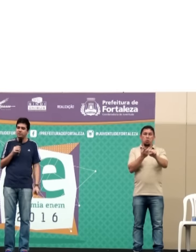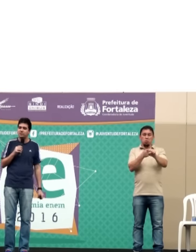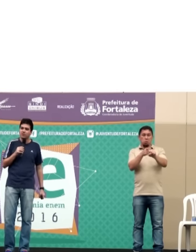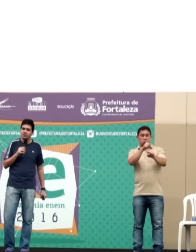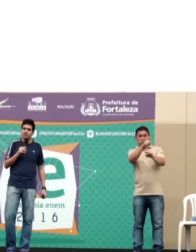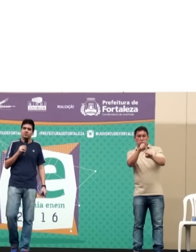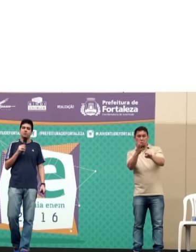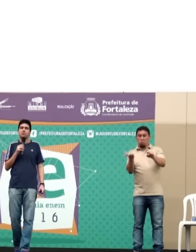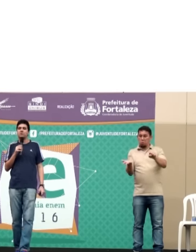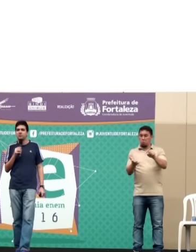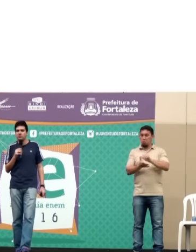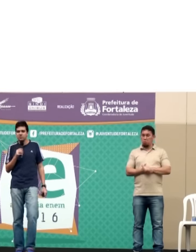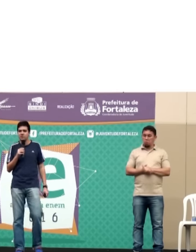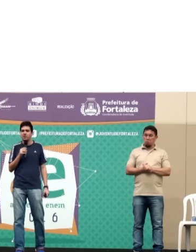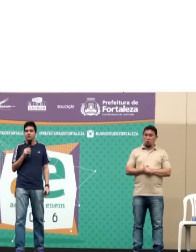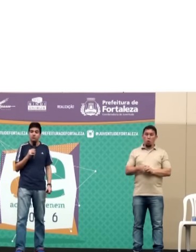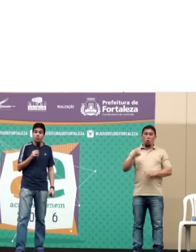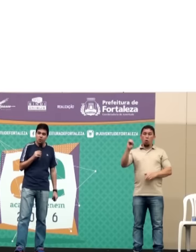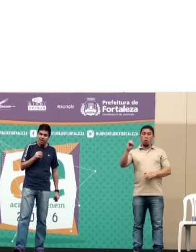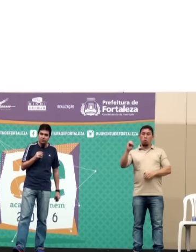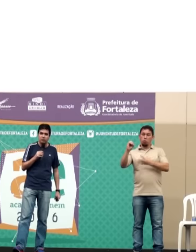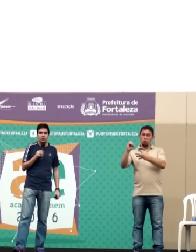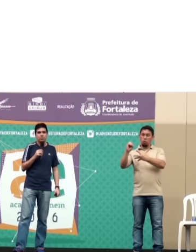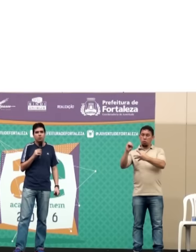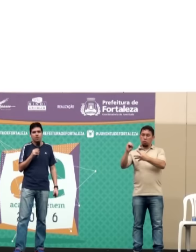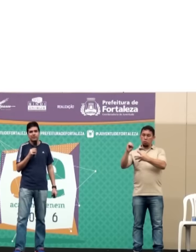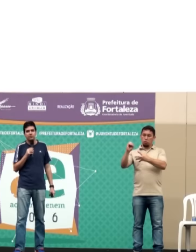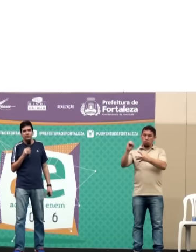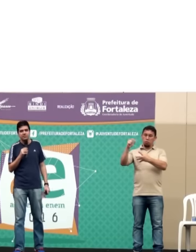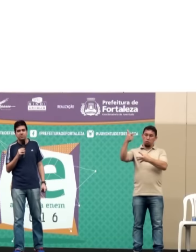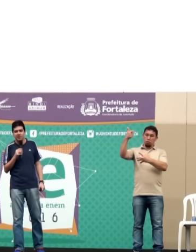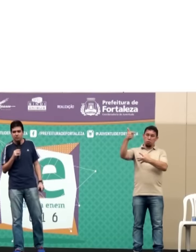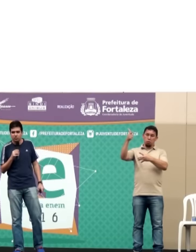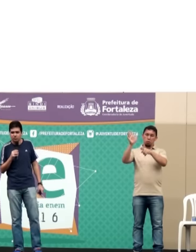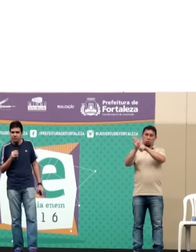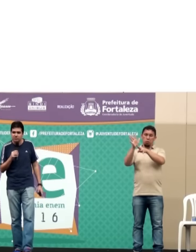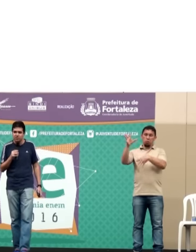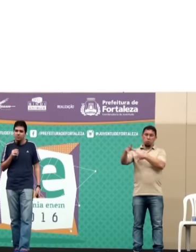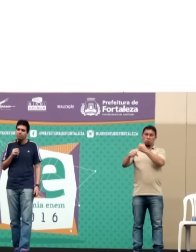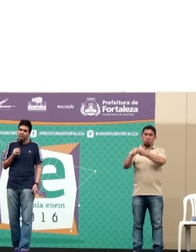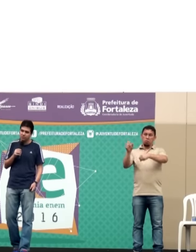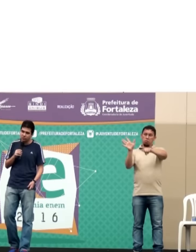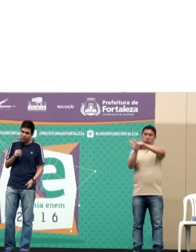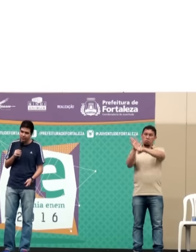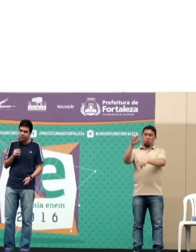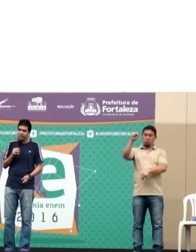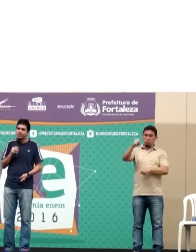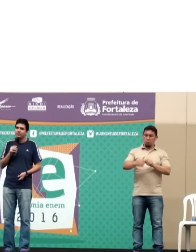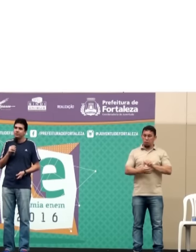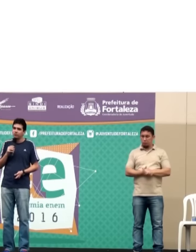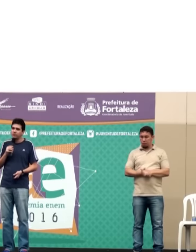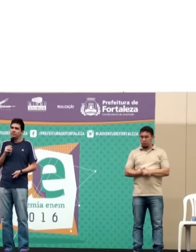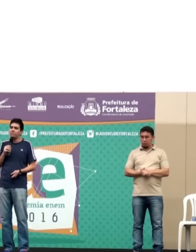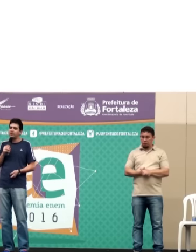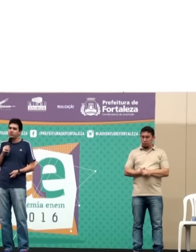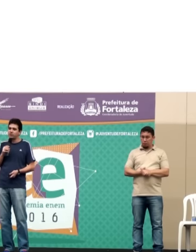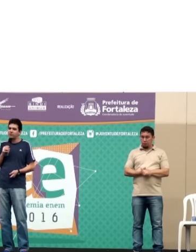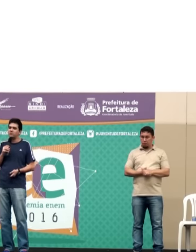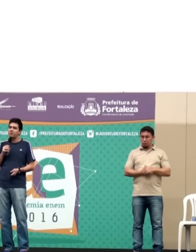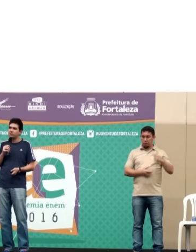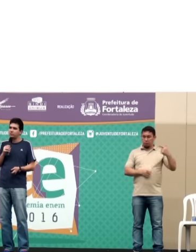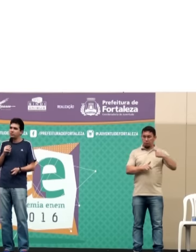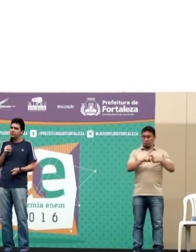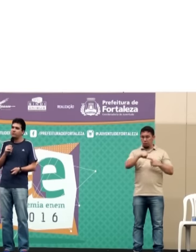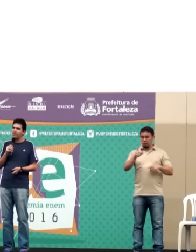X. São quantos oxigênios? 4. 4 vezes menos 2, menos 8. 2 mais